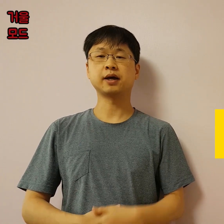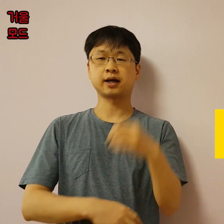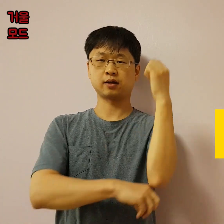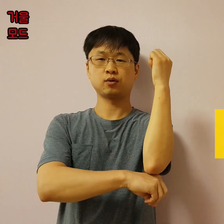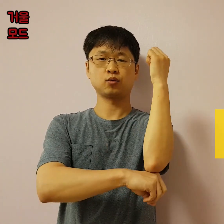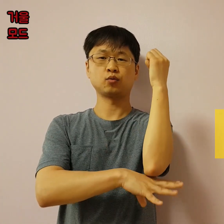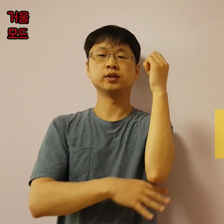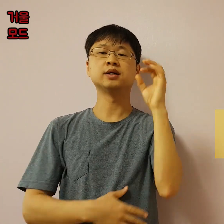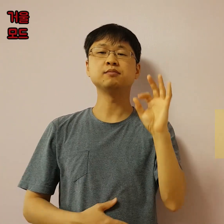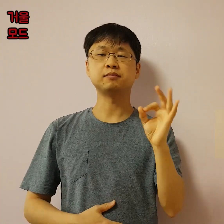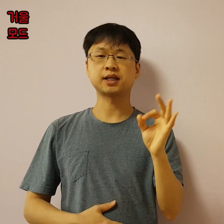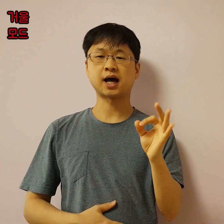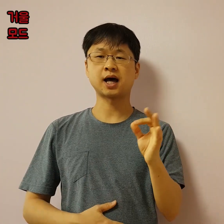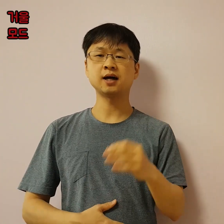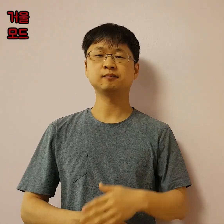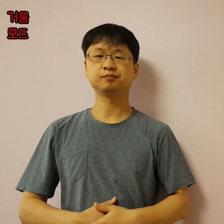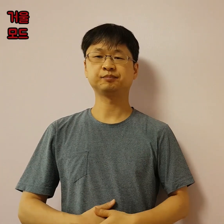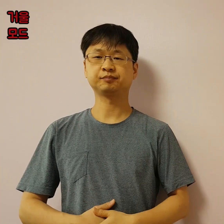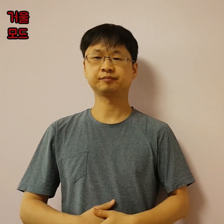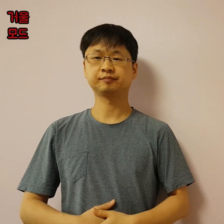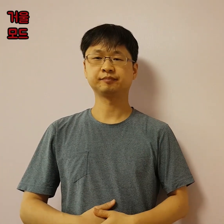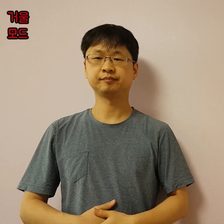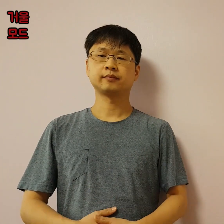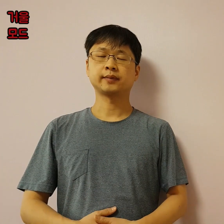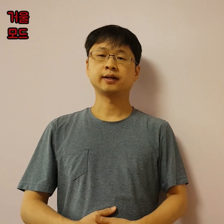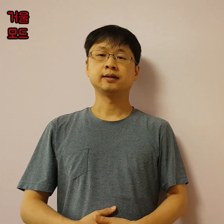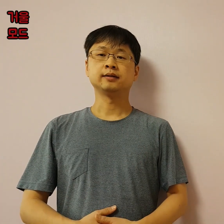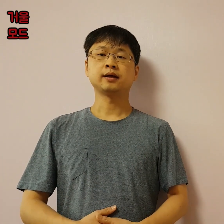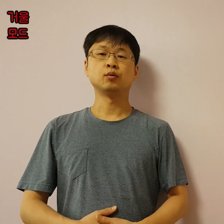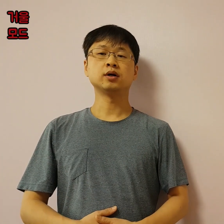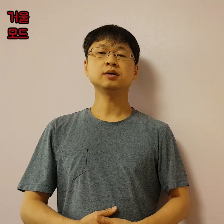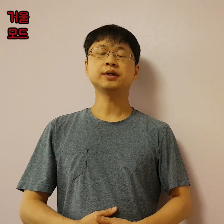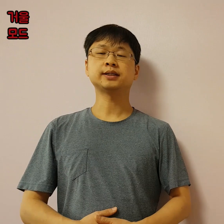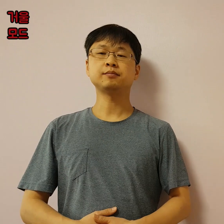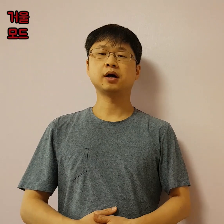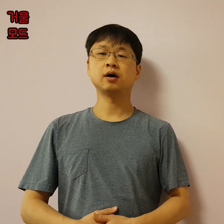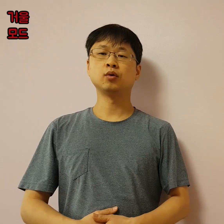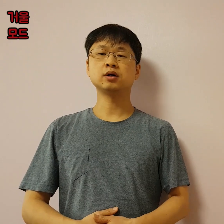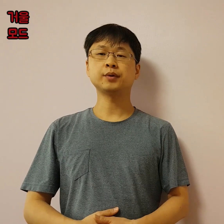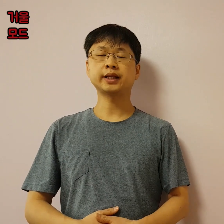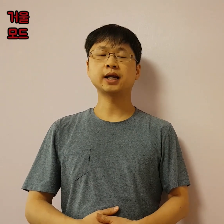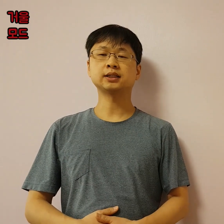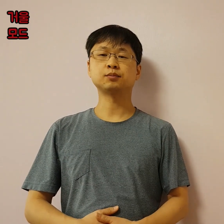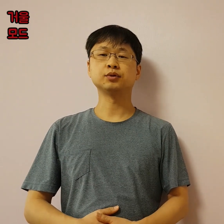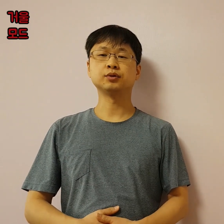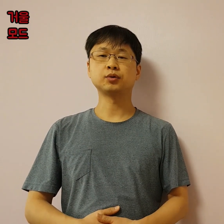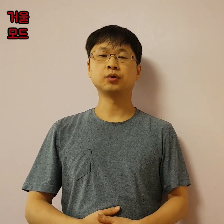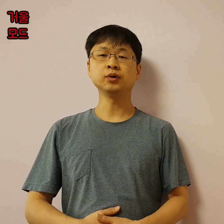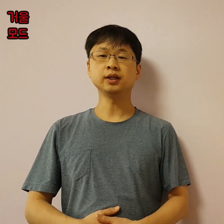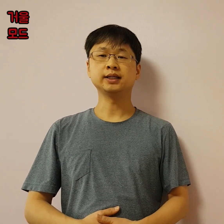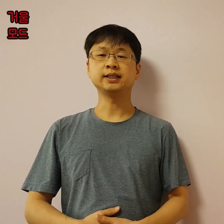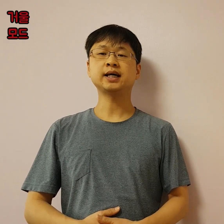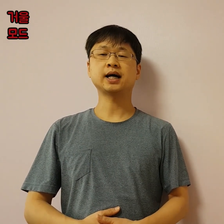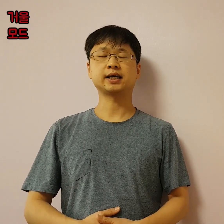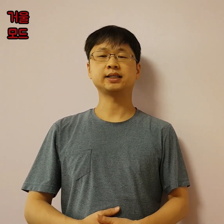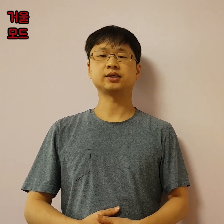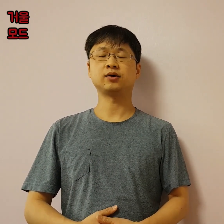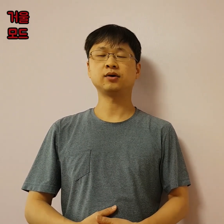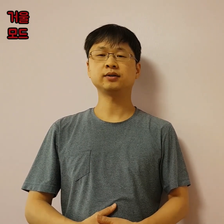금액, 원금입니다. 네, 원금이 있으면 원금에 따라서 붙는 돈, 이자가 있겠죠.